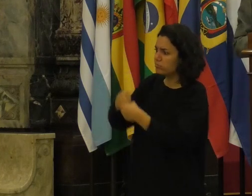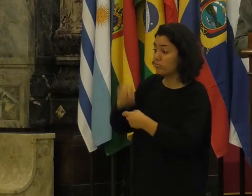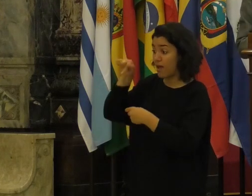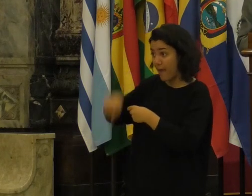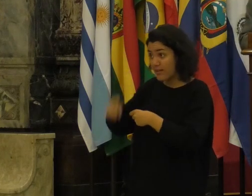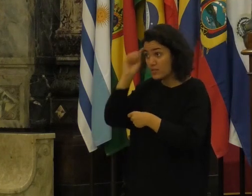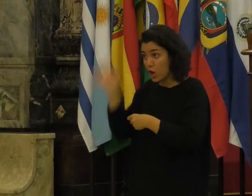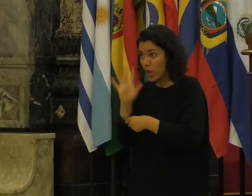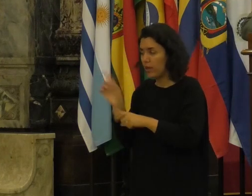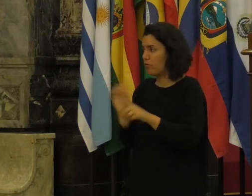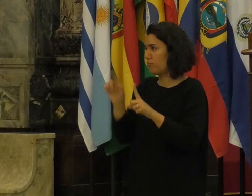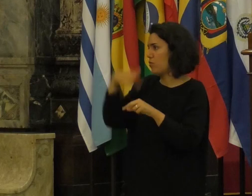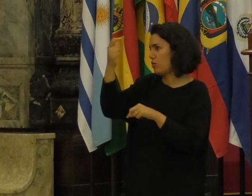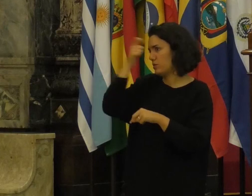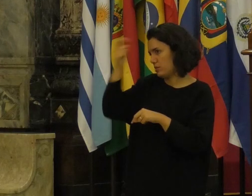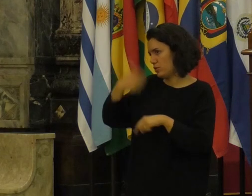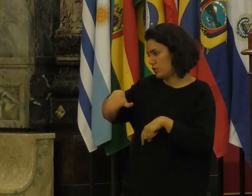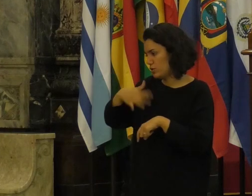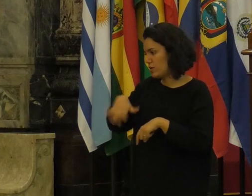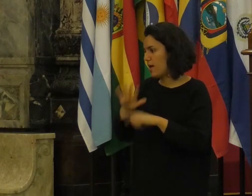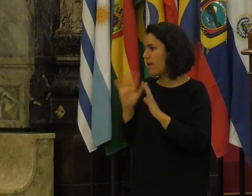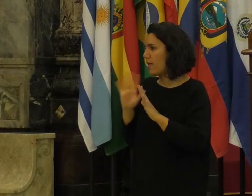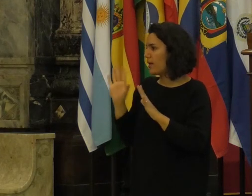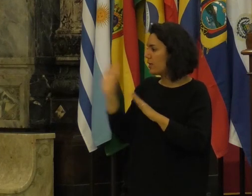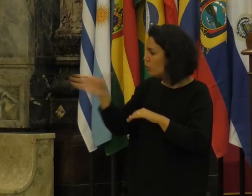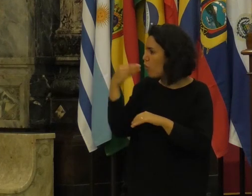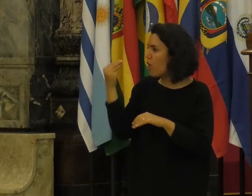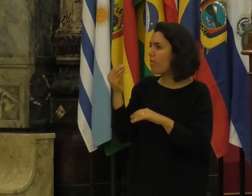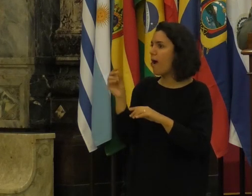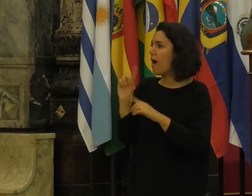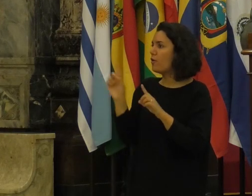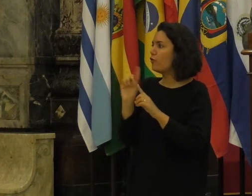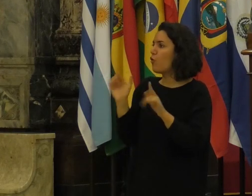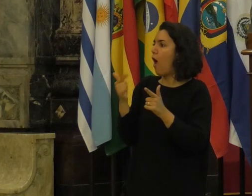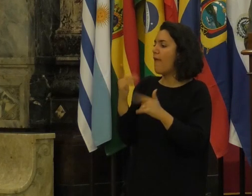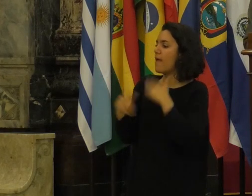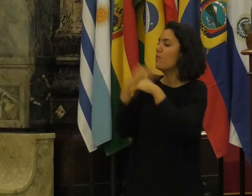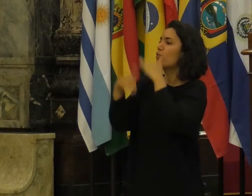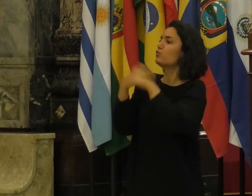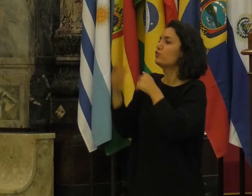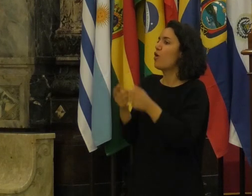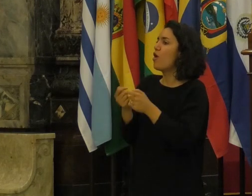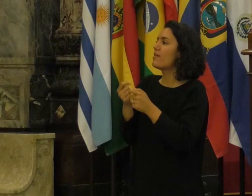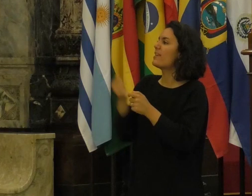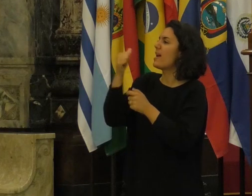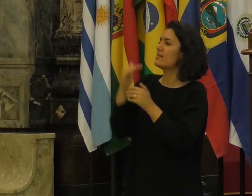sino la ciencia social, que todas de conjunto no llegan a donde llega la psicología. piense usted.